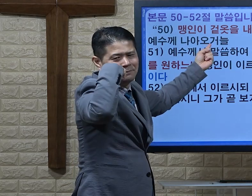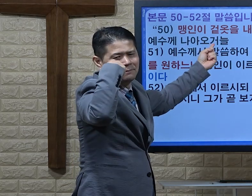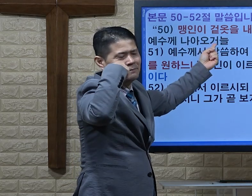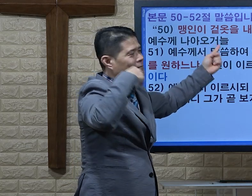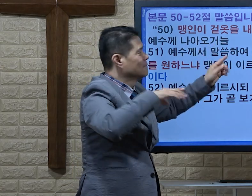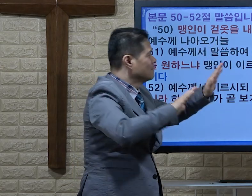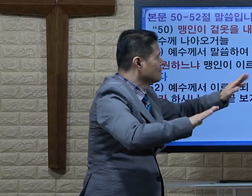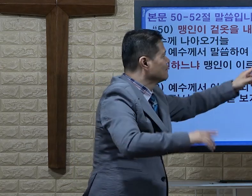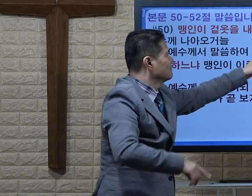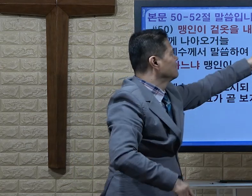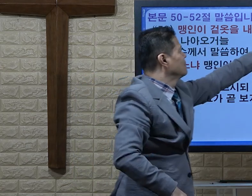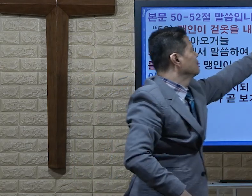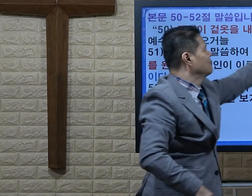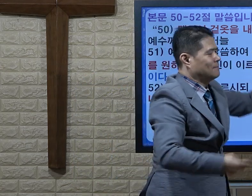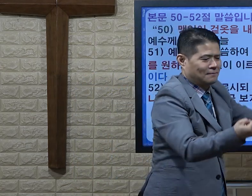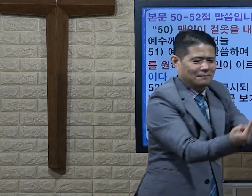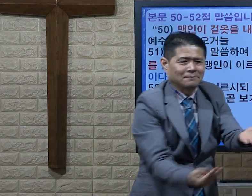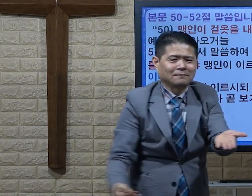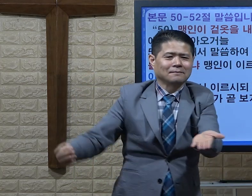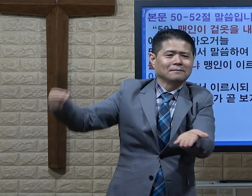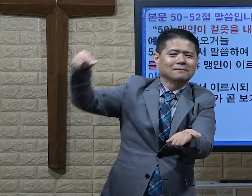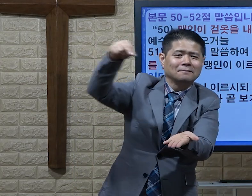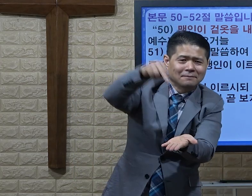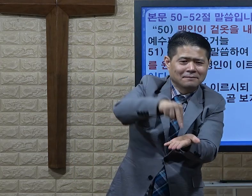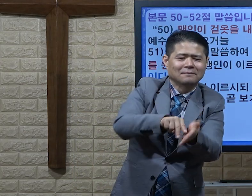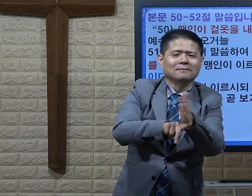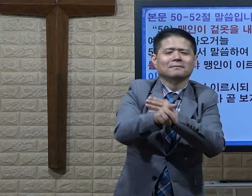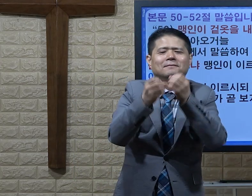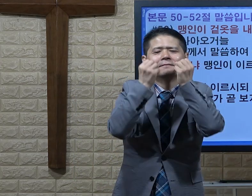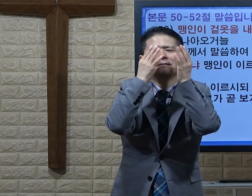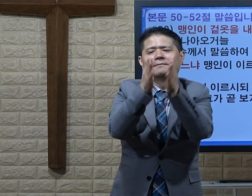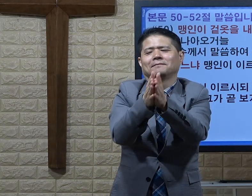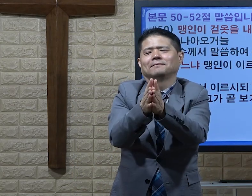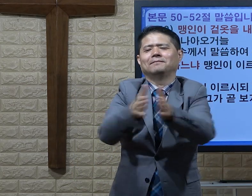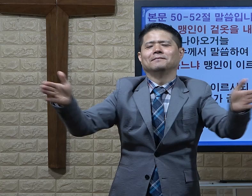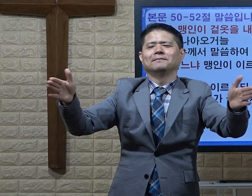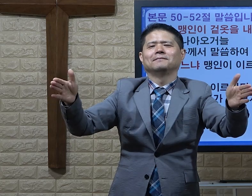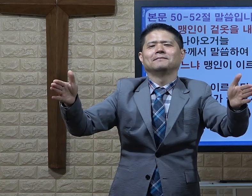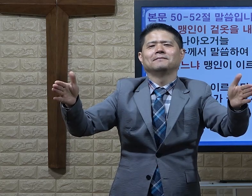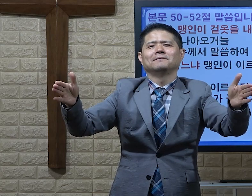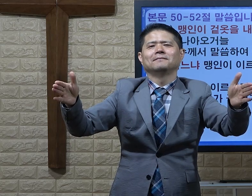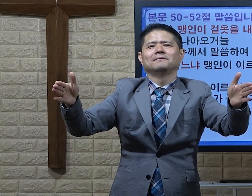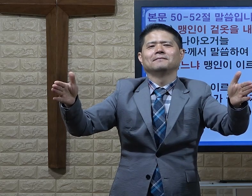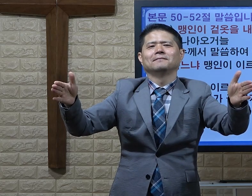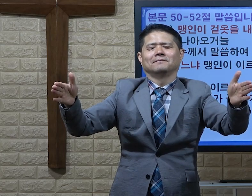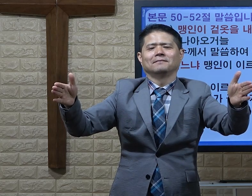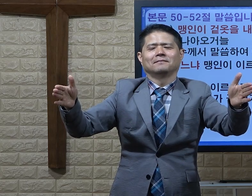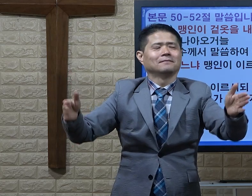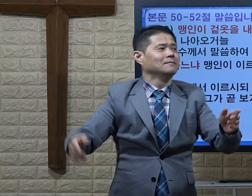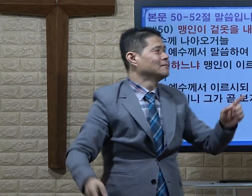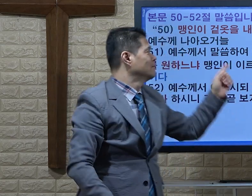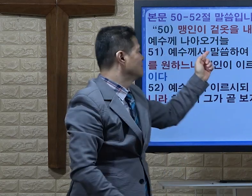천국에 갈 때는 벗는 것과도 같이 맹인은 모든 것을 내어버리고 뛰어